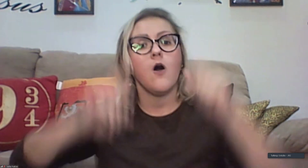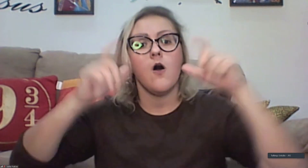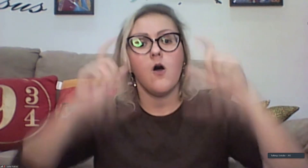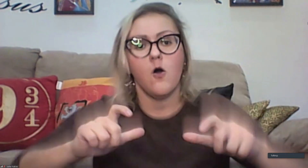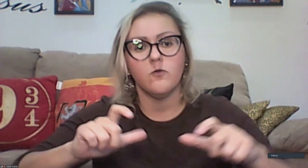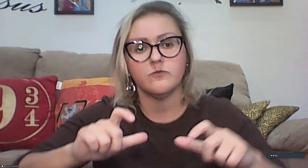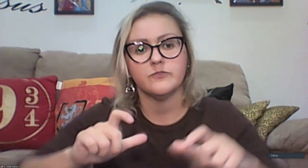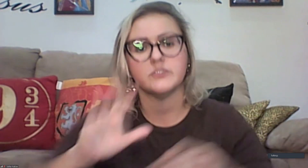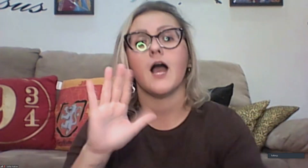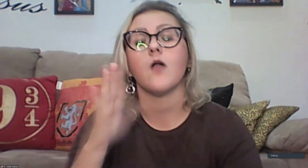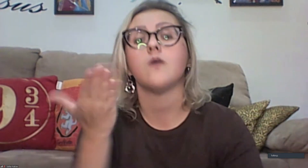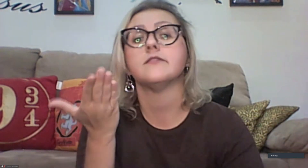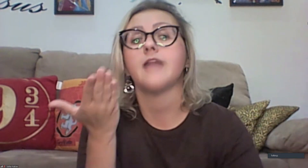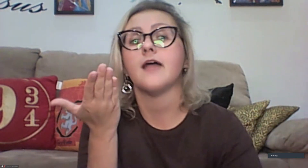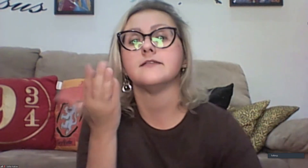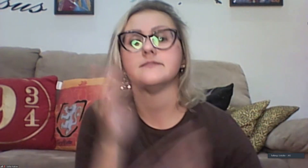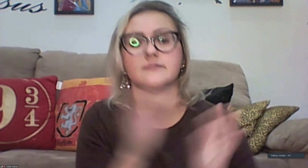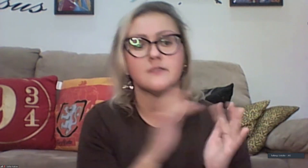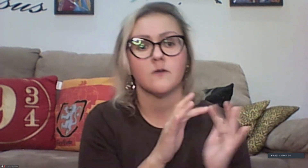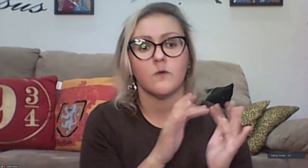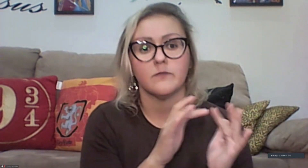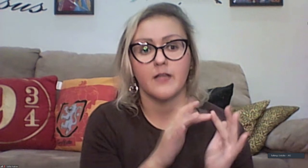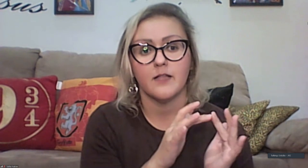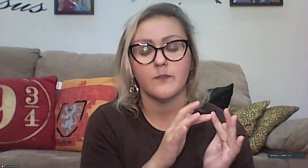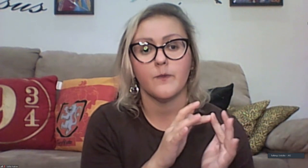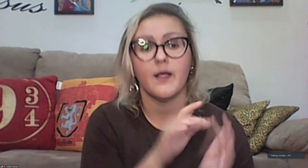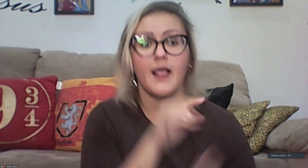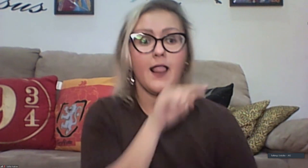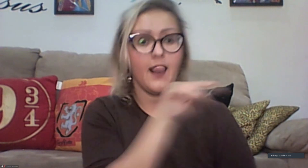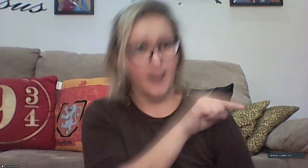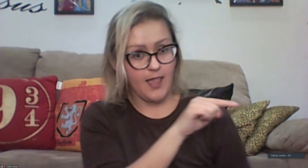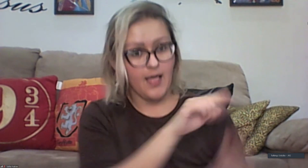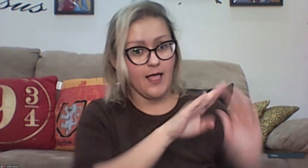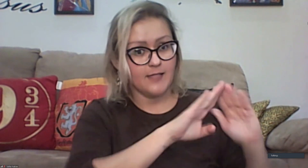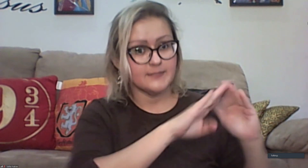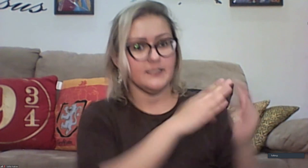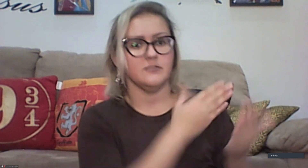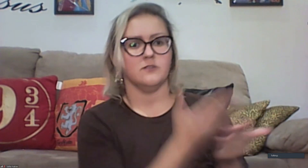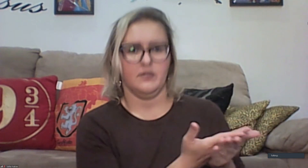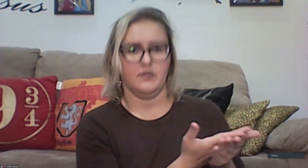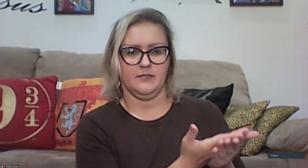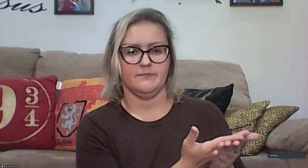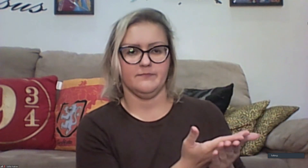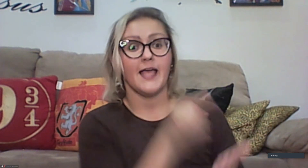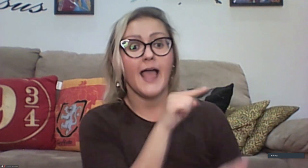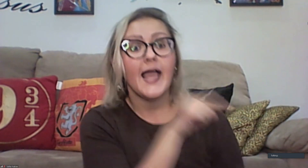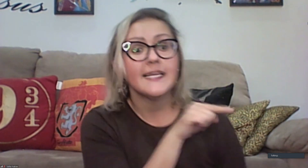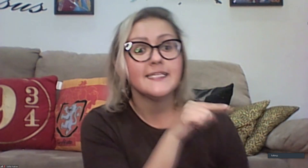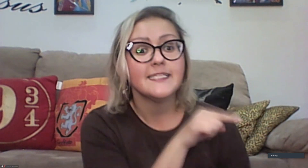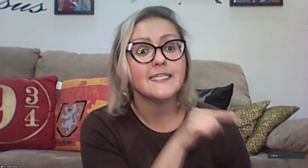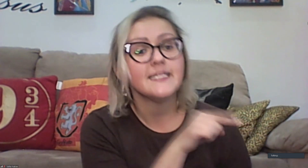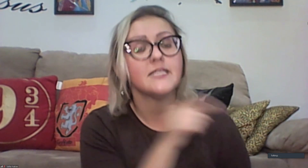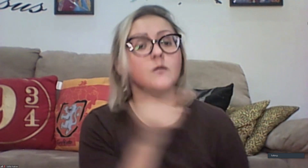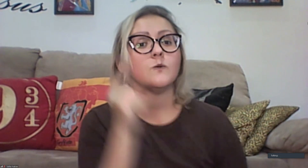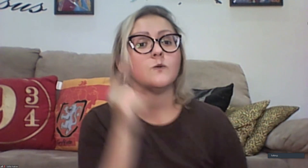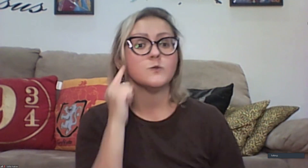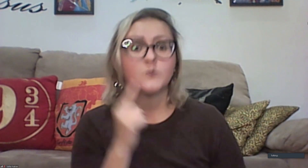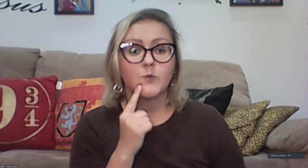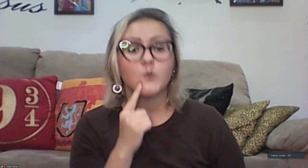dificuldade. E aí, como é que a gente faz com essa questão de contato? Como é que eu vou ter o contato com outras